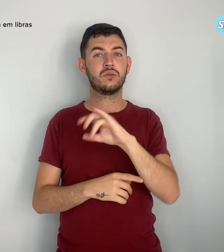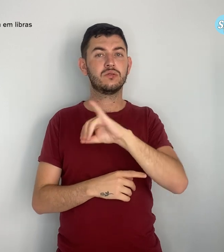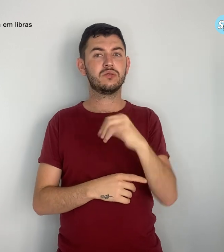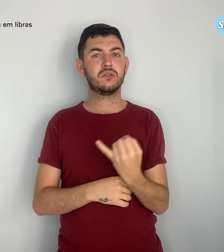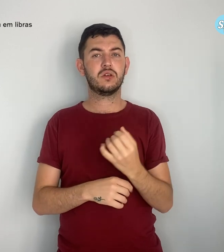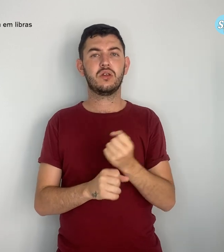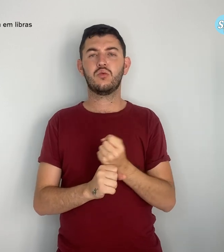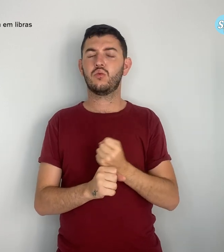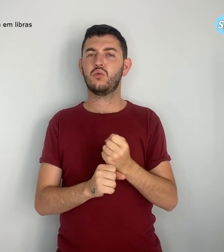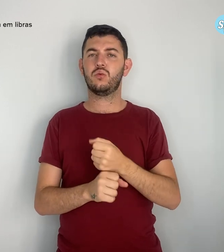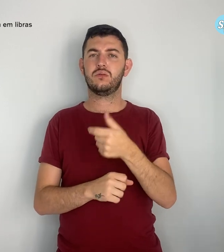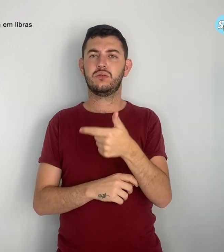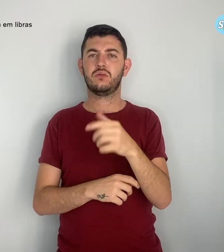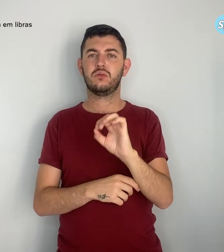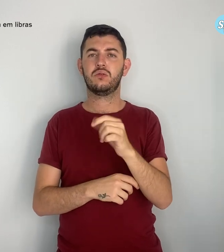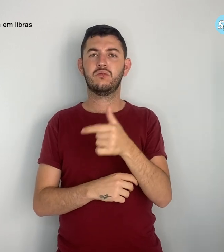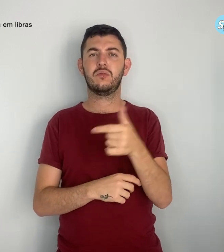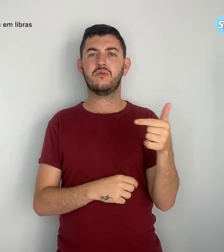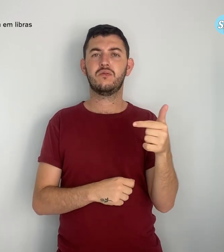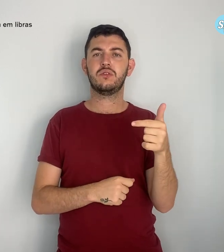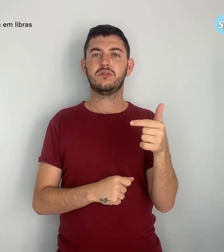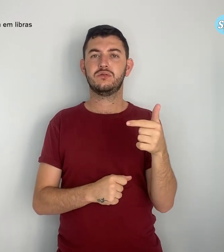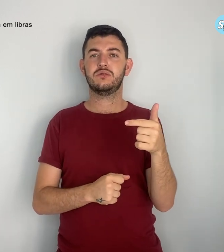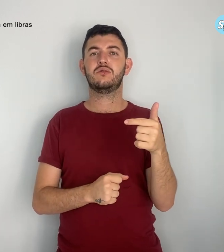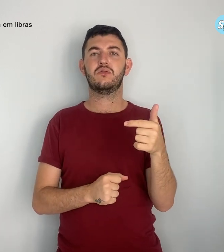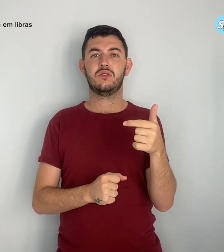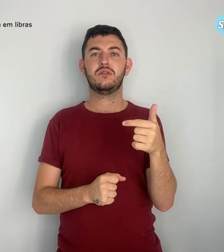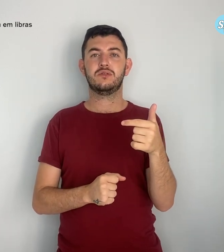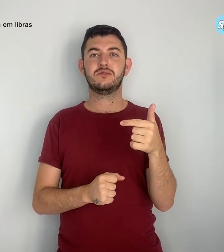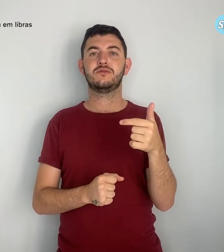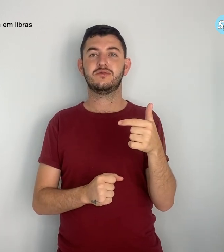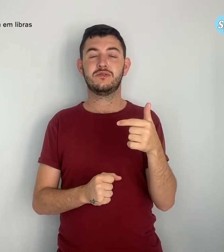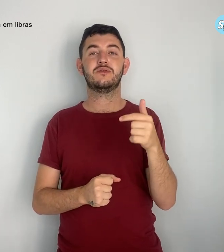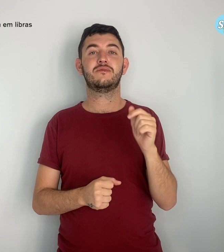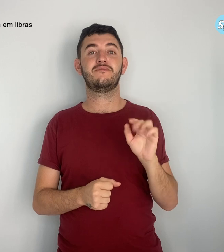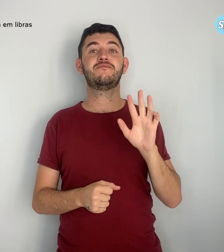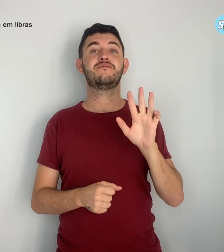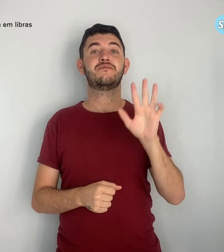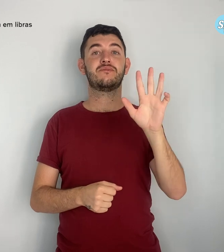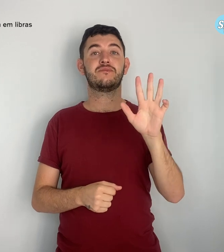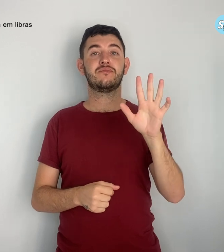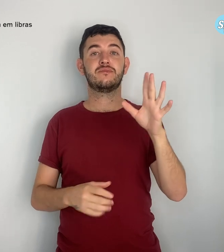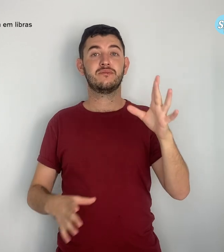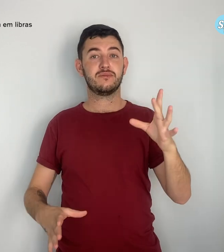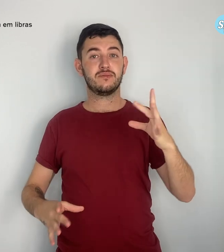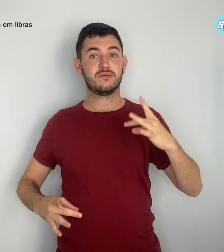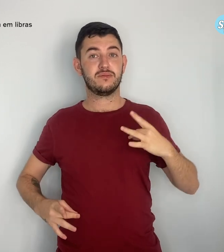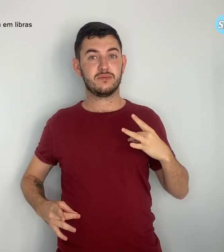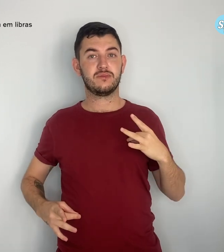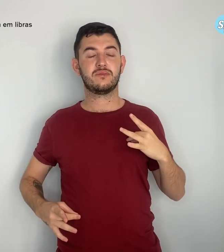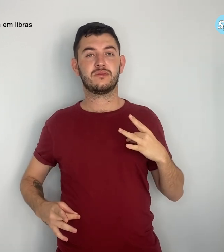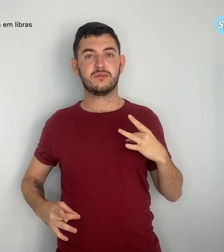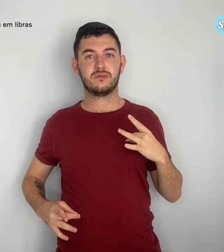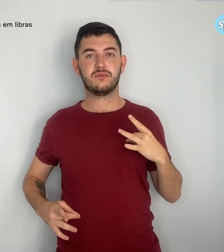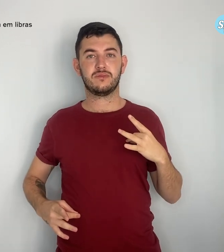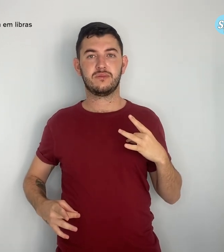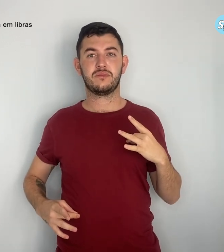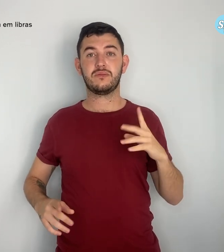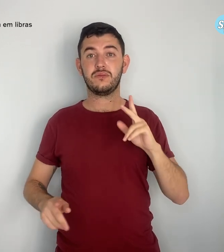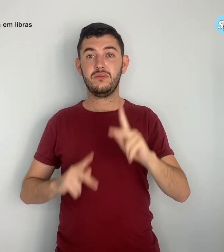2022, Lula recebeu a faixa presidencial das mãos do povo brasileiro.